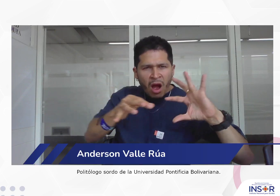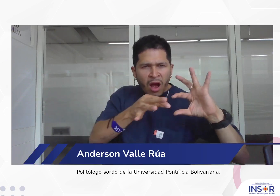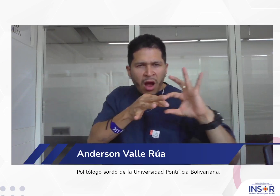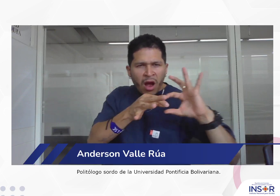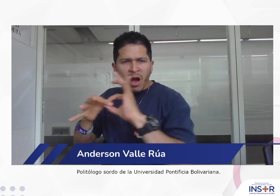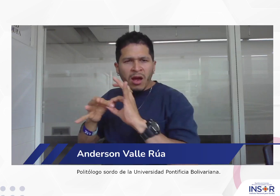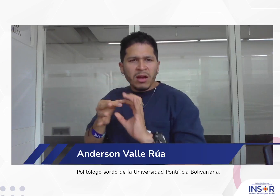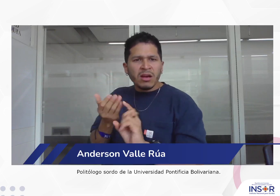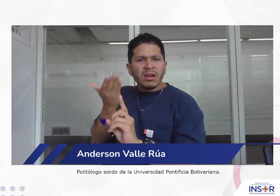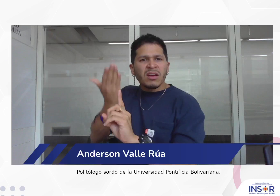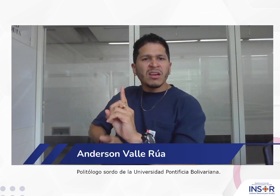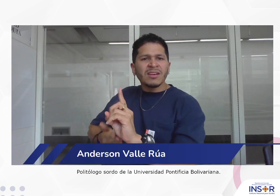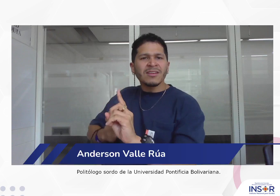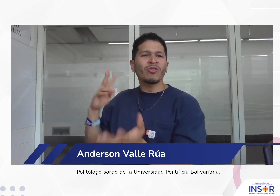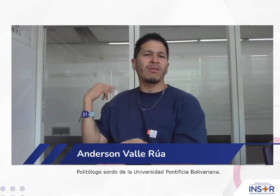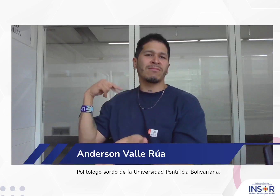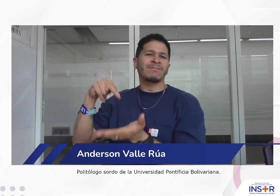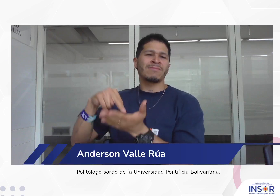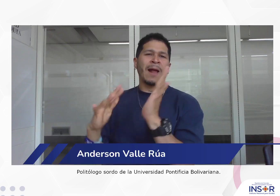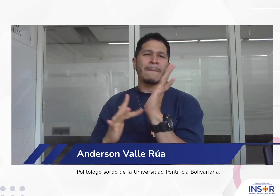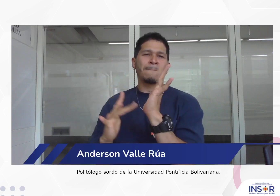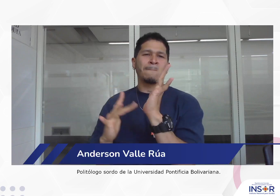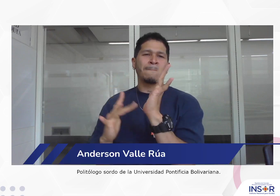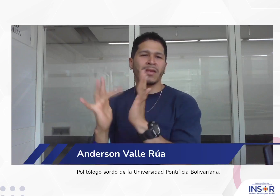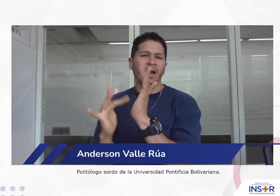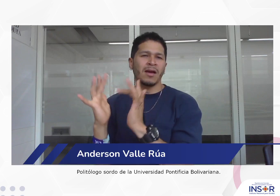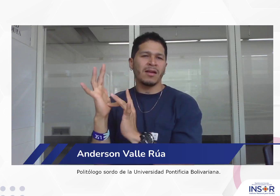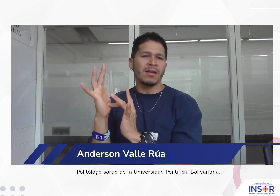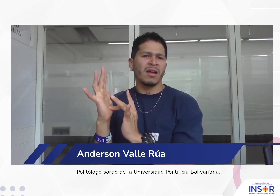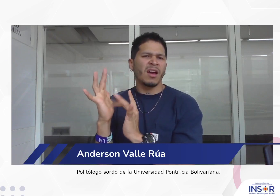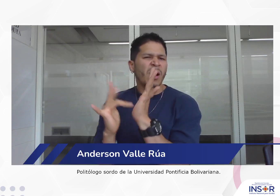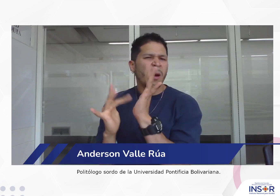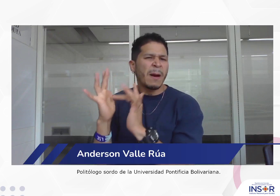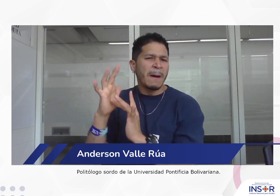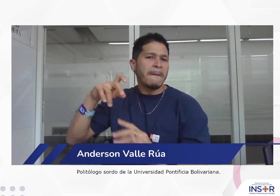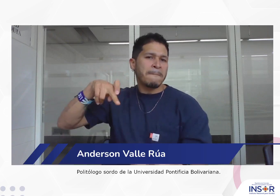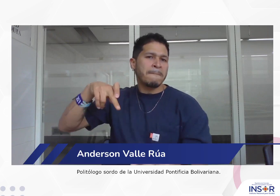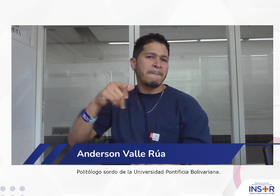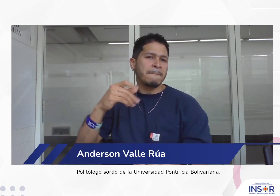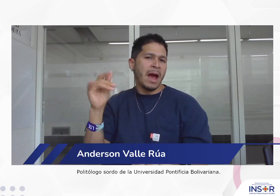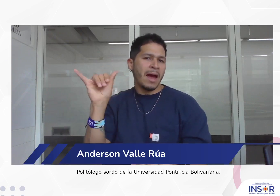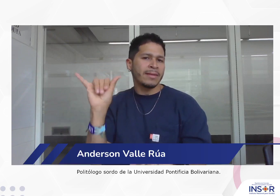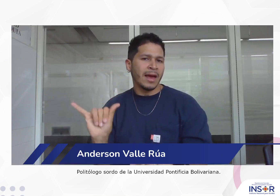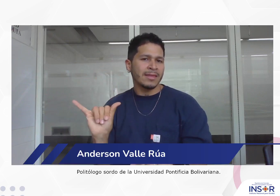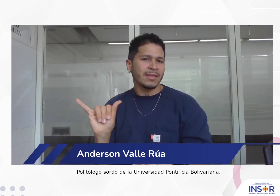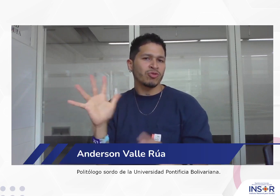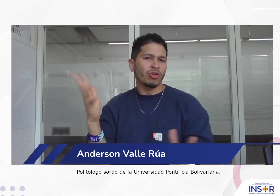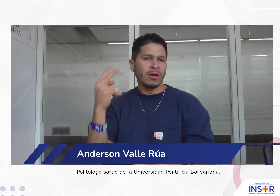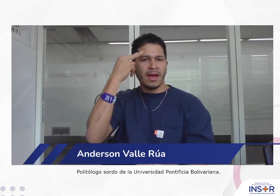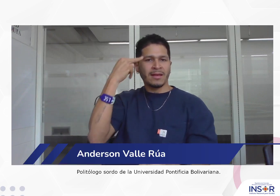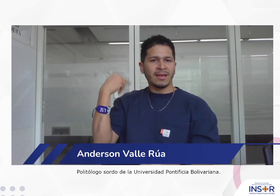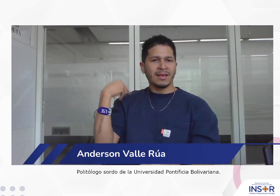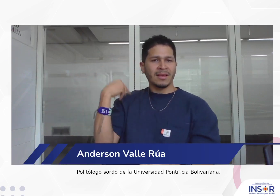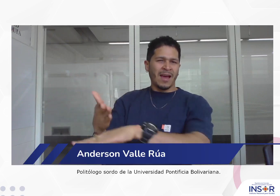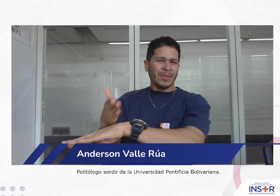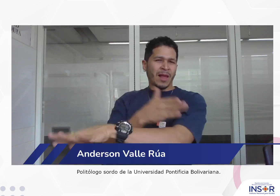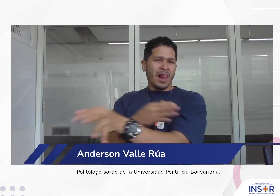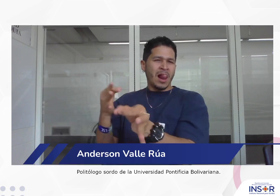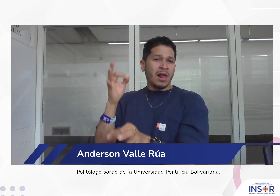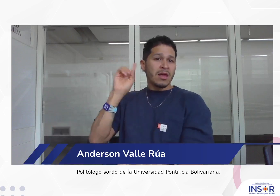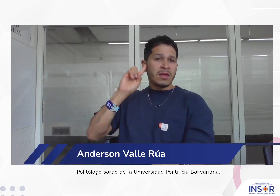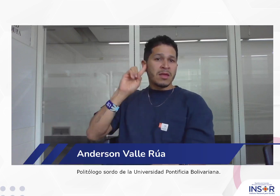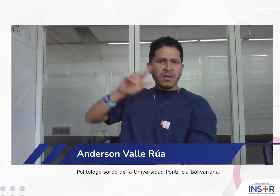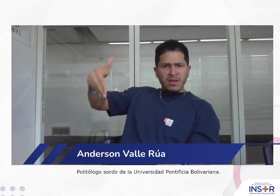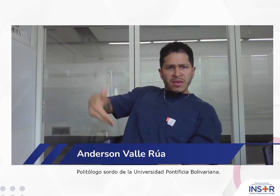que nosotros mismos hacemos como personas sordas de nuestra experiencia en el mundo. Y allí un autor muy referente, una referencia